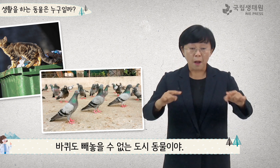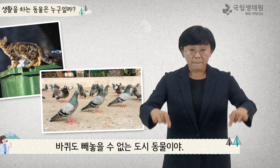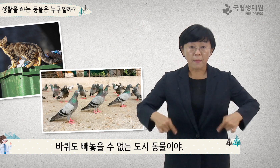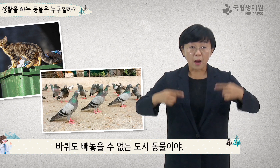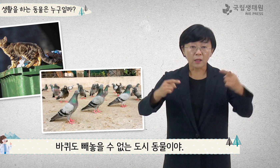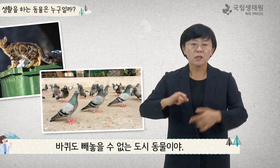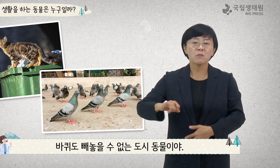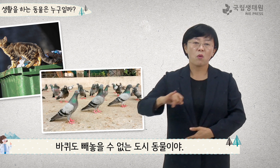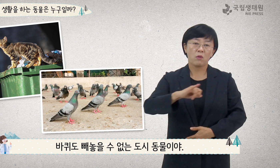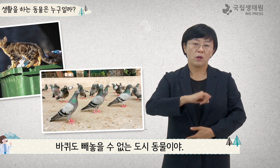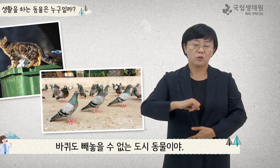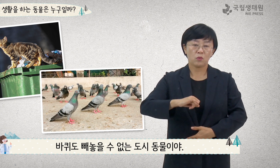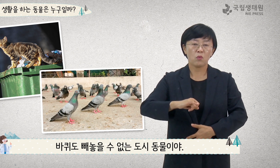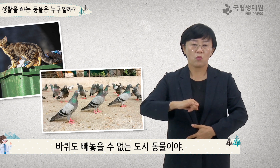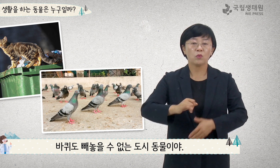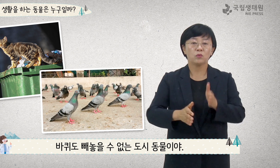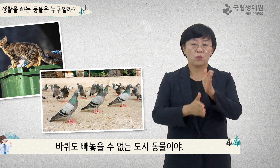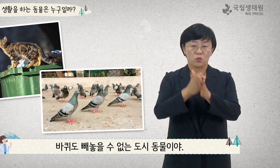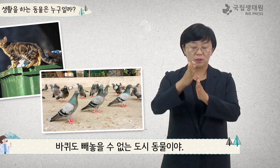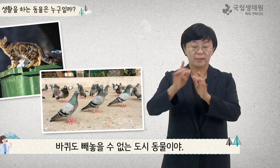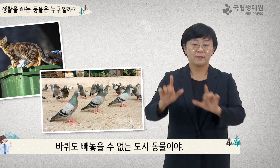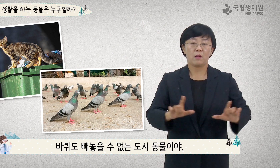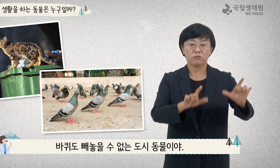바퀴도 빼놓을 수 없는 도시동물이야.